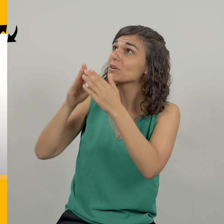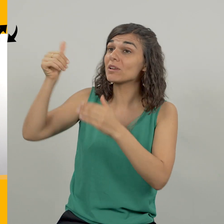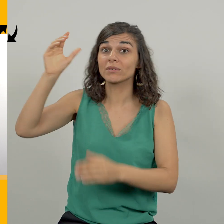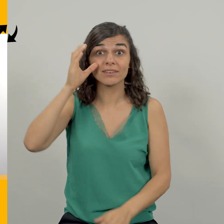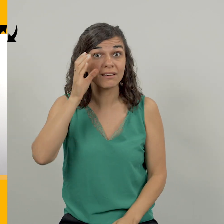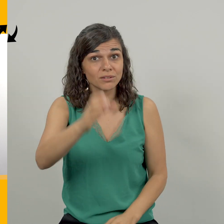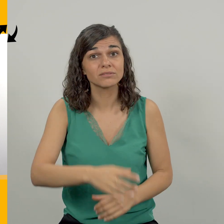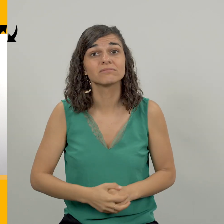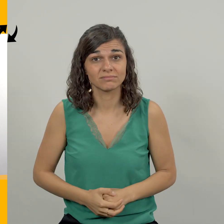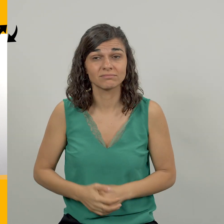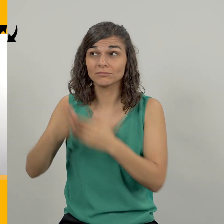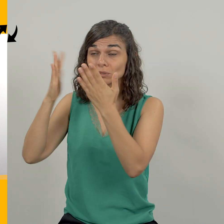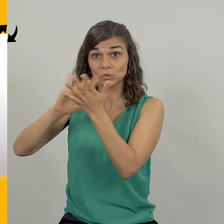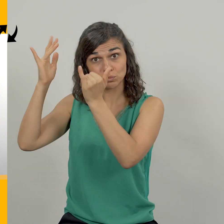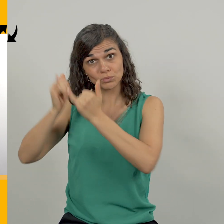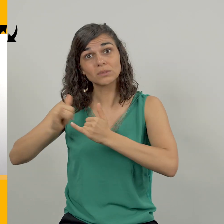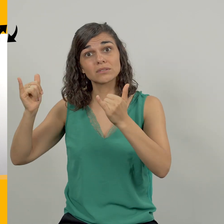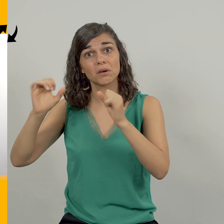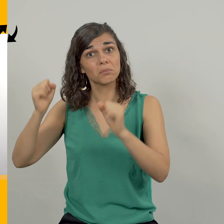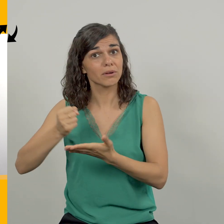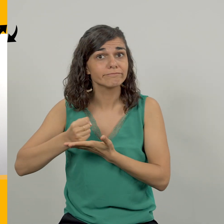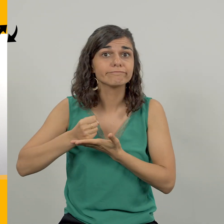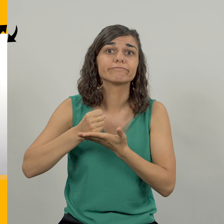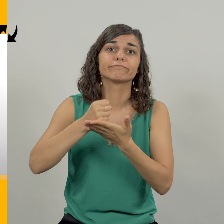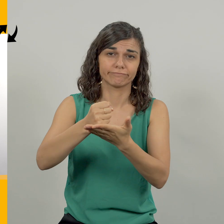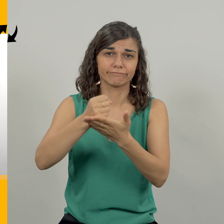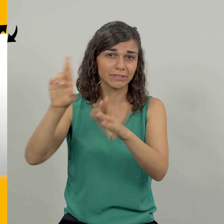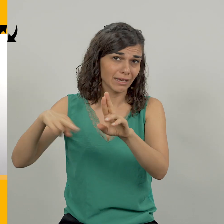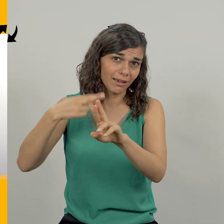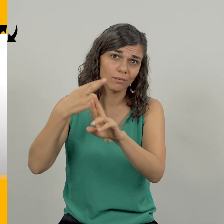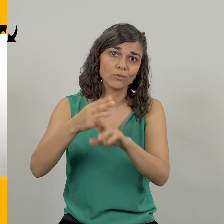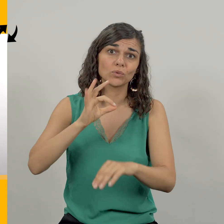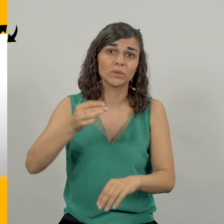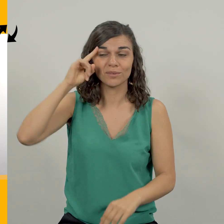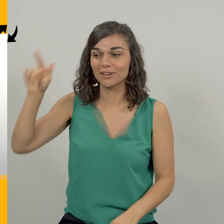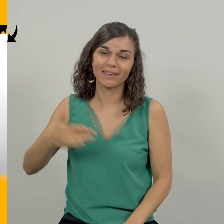puissant pour y répondre et vous soutenir à la mesure de son amour pour vous.